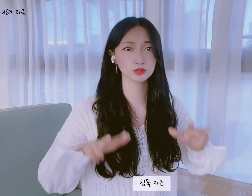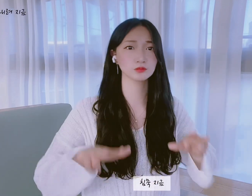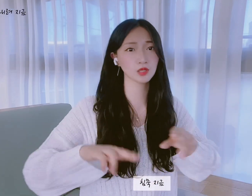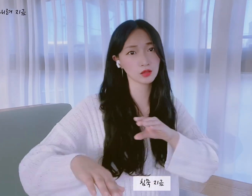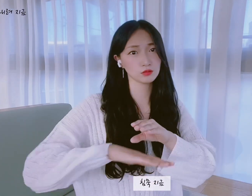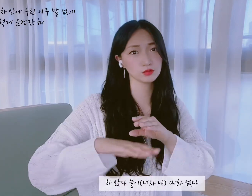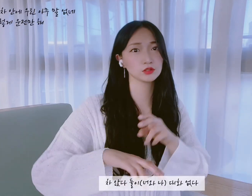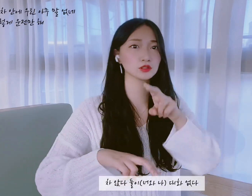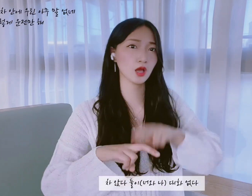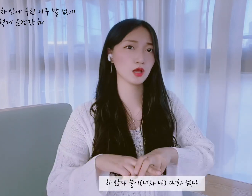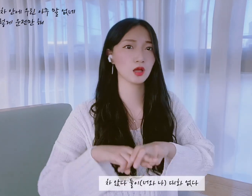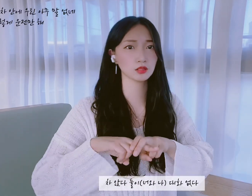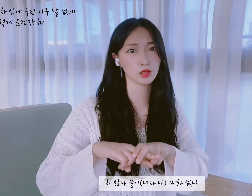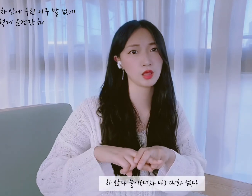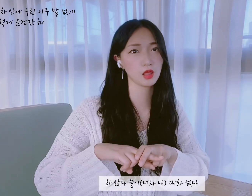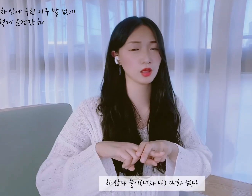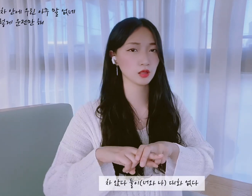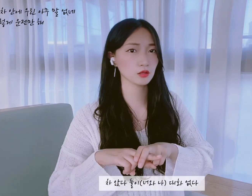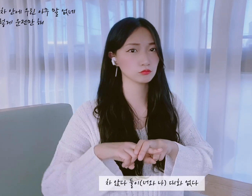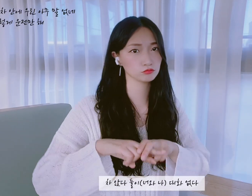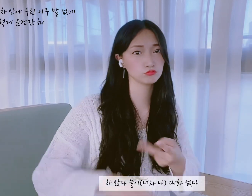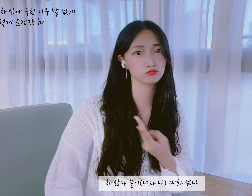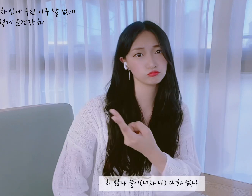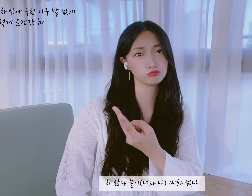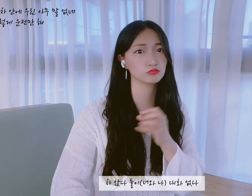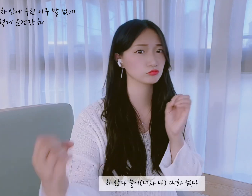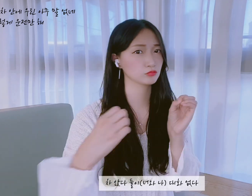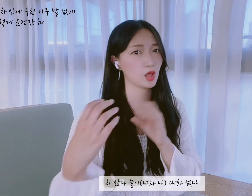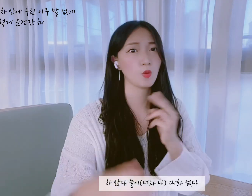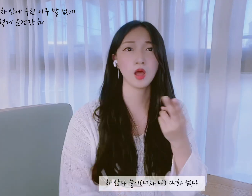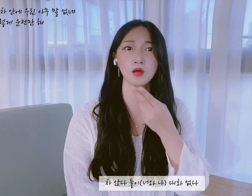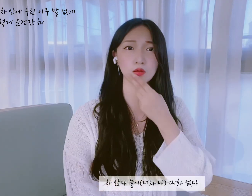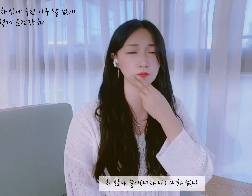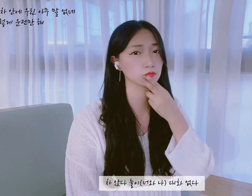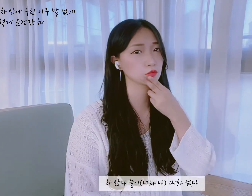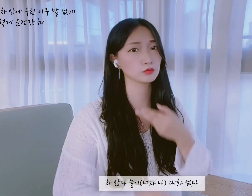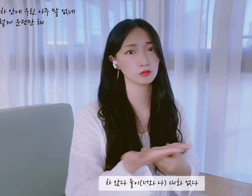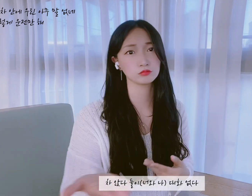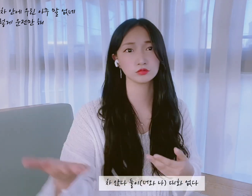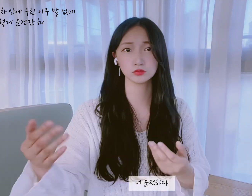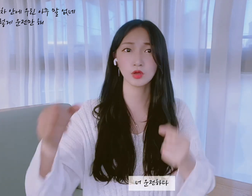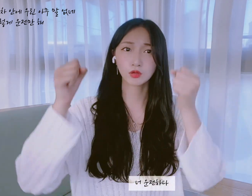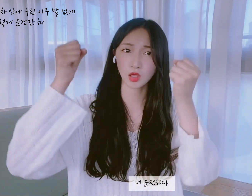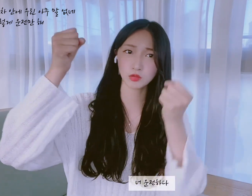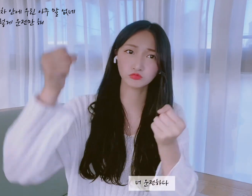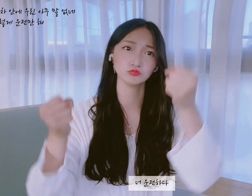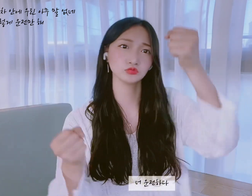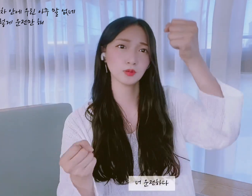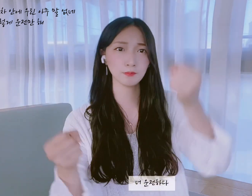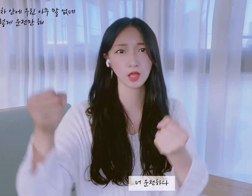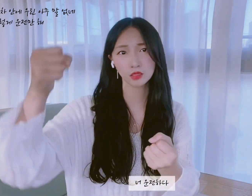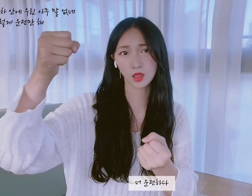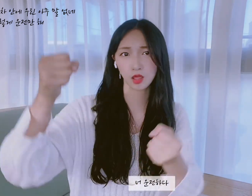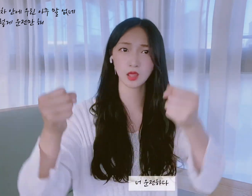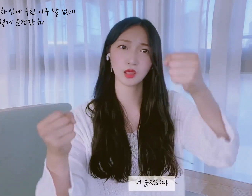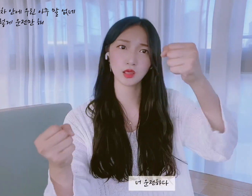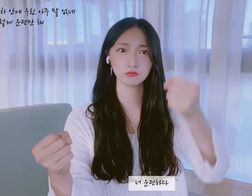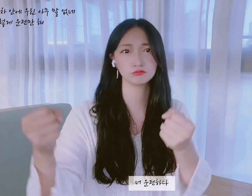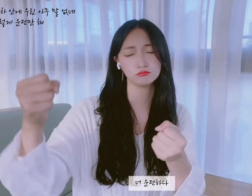지금 달리는 차 안에 우린 아무 말 없네 너는 그렇게 운전만해